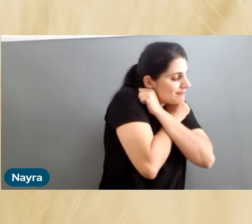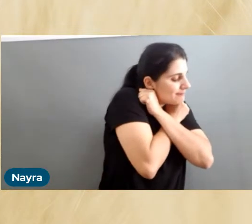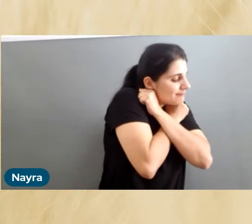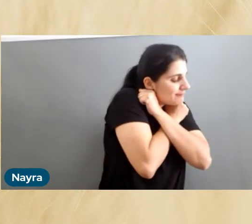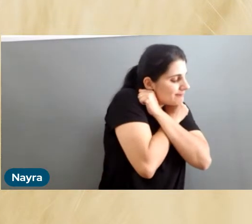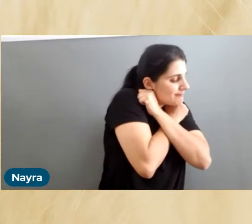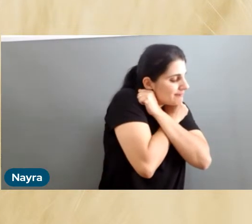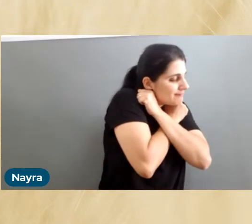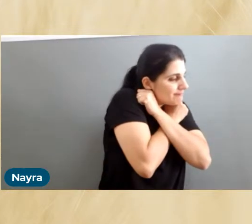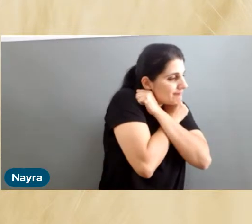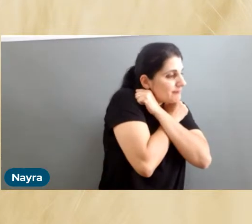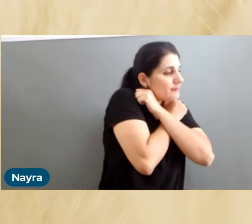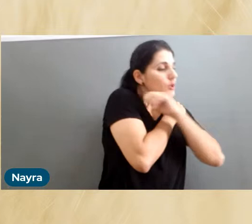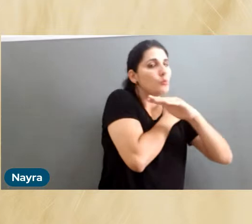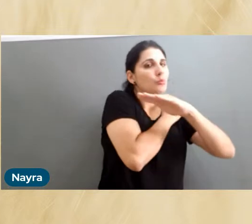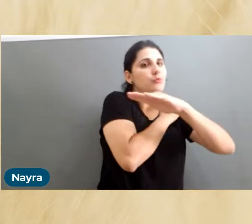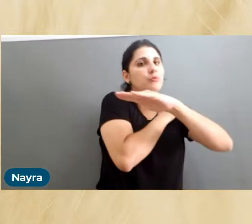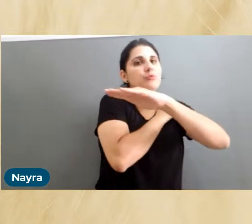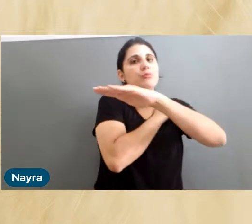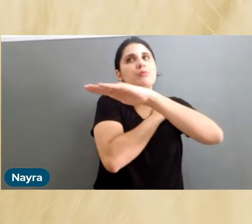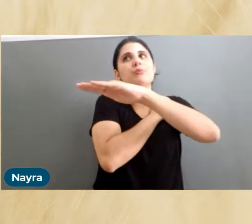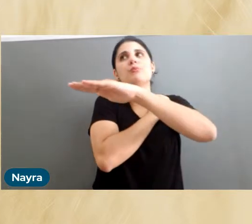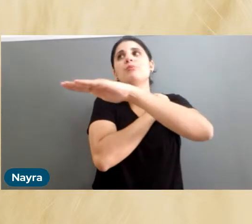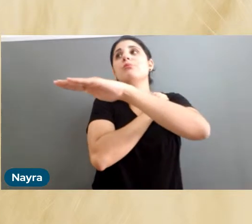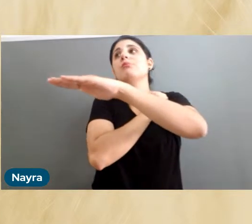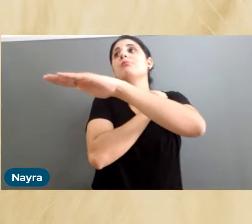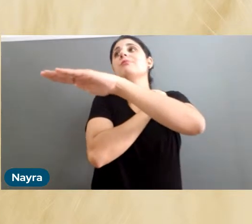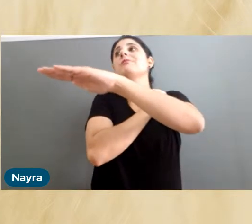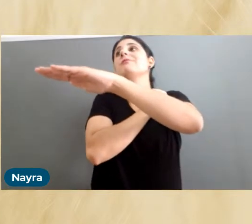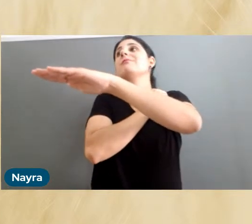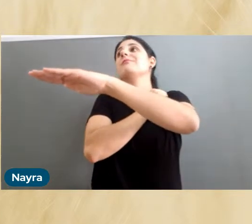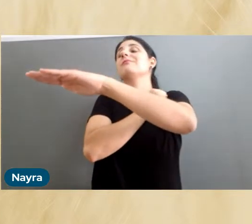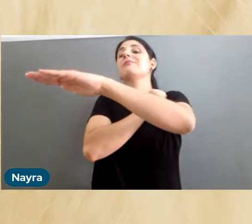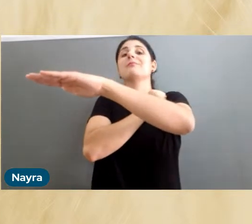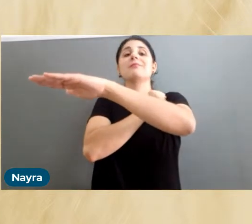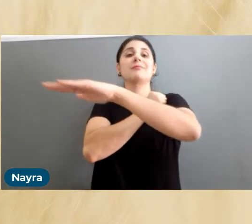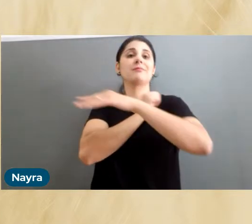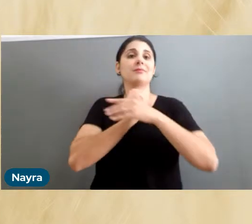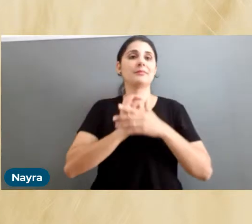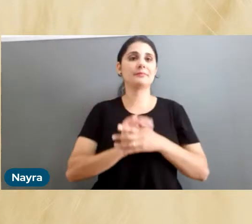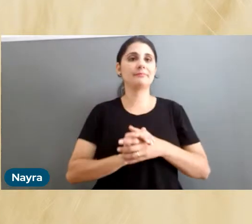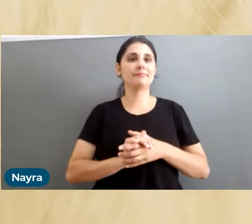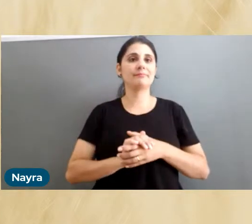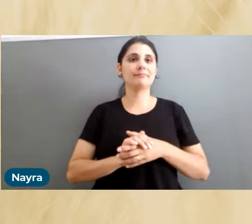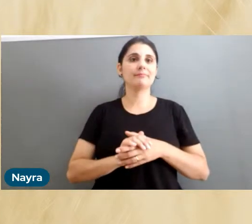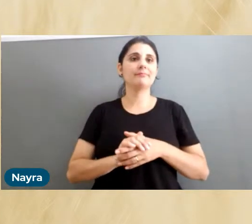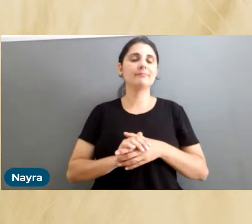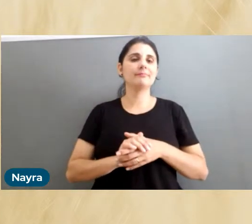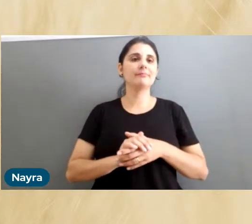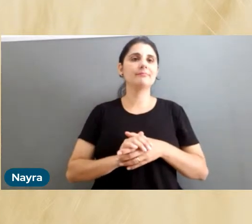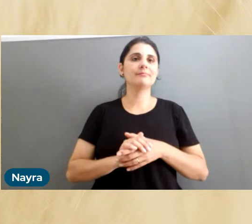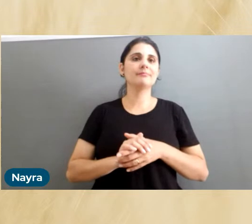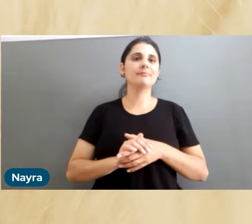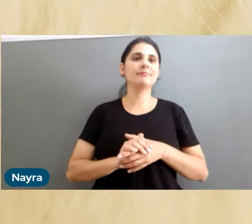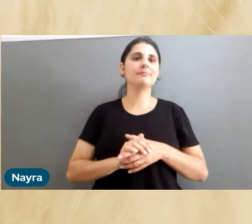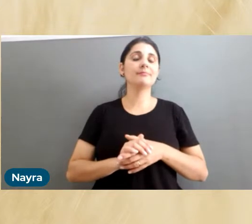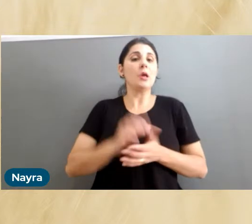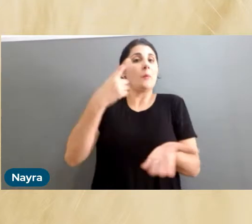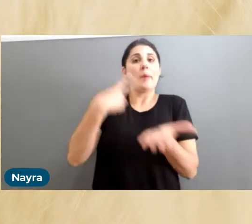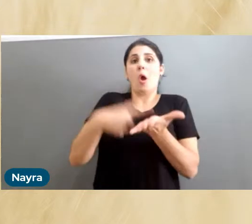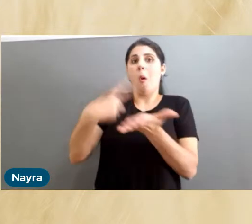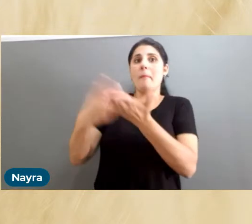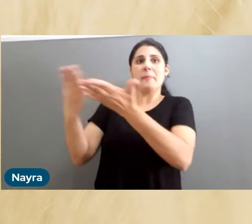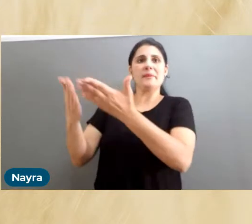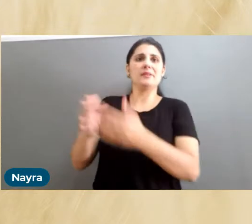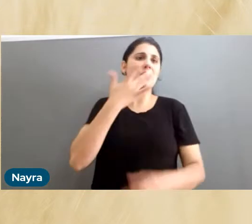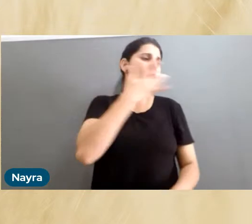ônibus vai embora. Ele perde o compromisso. Talvez a gente possa usar mais, olha, um compromisso, uma criança, mas